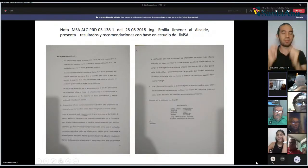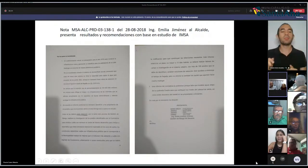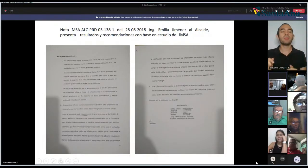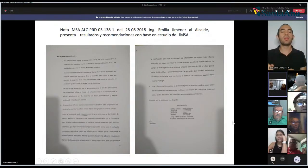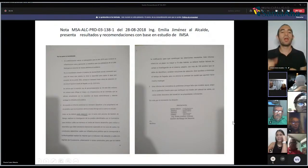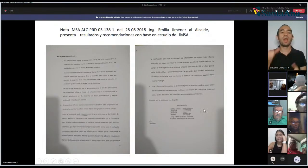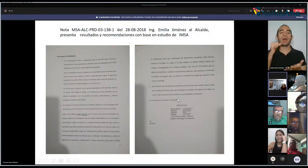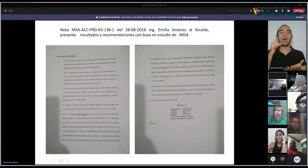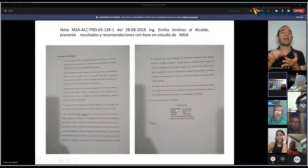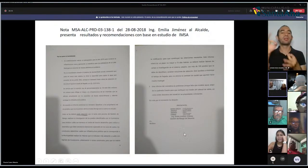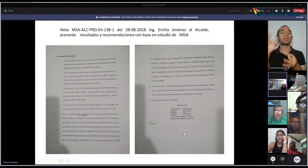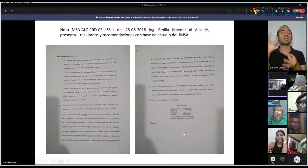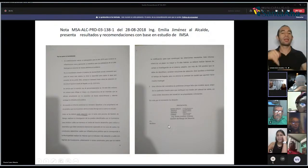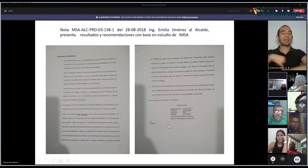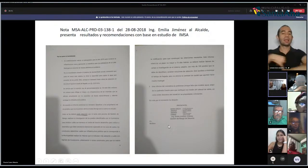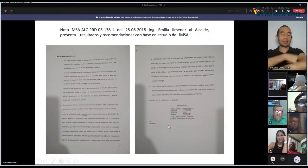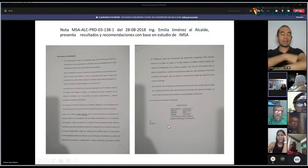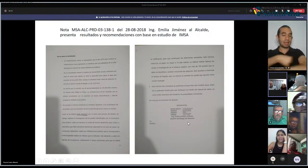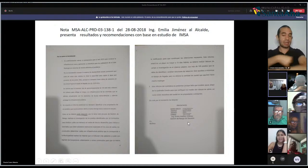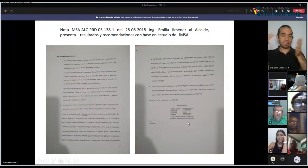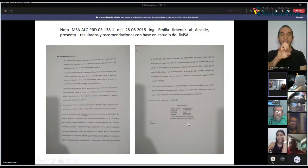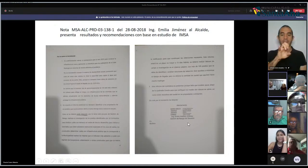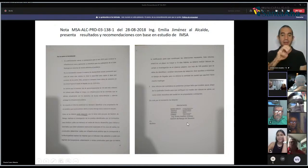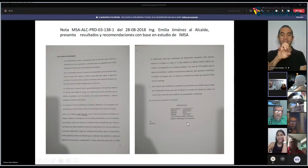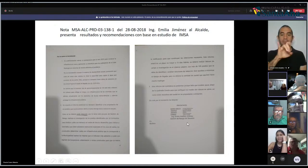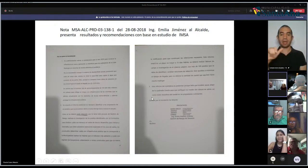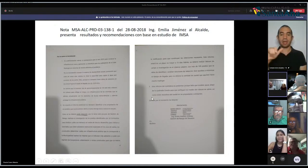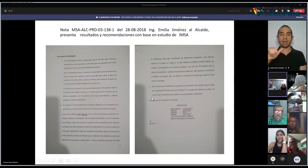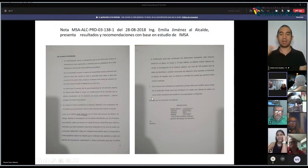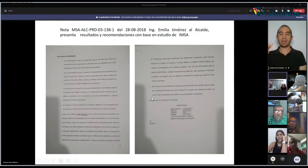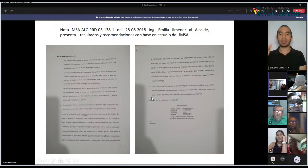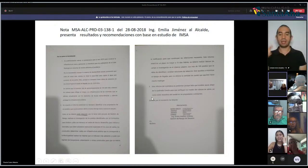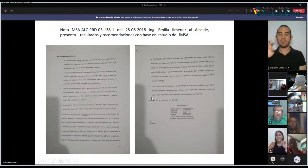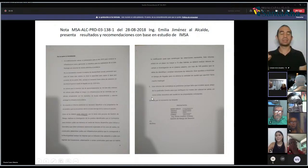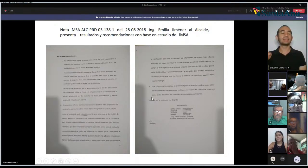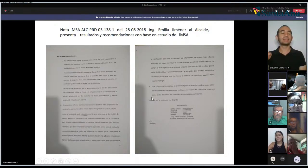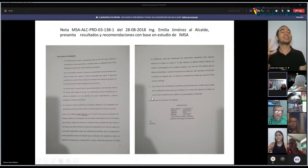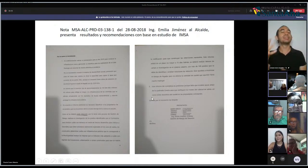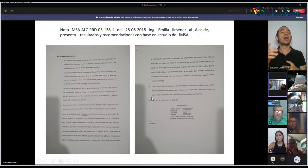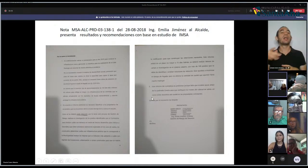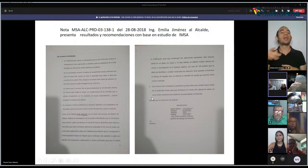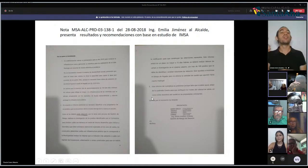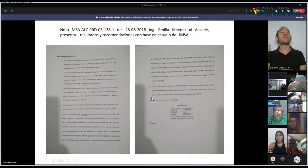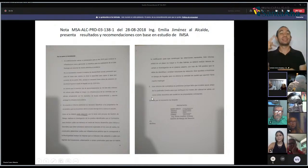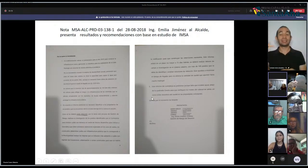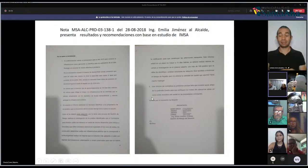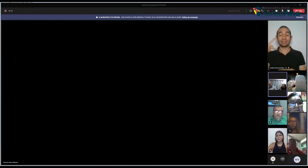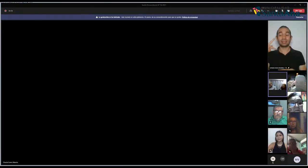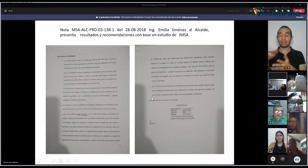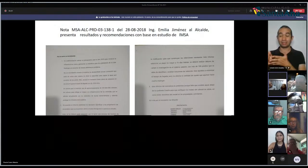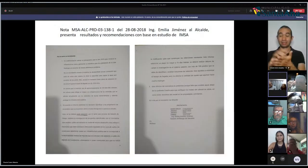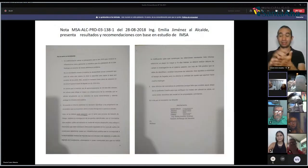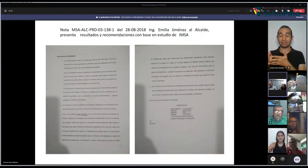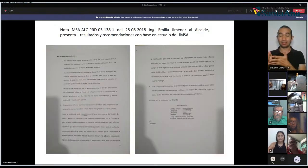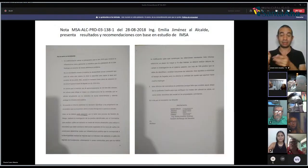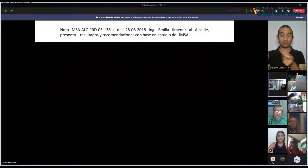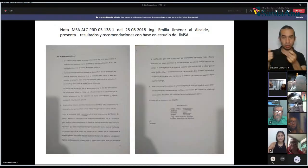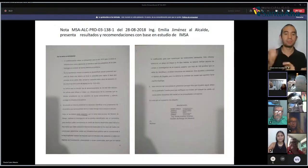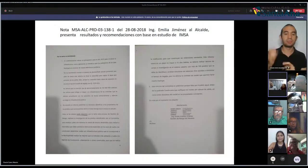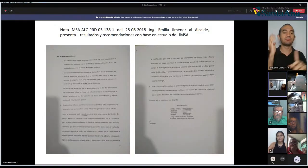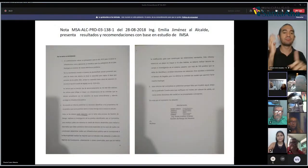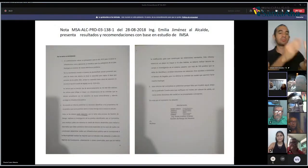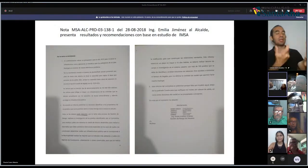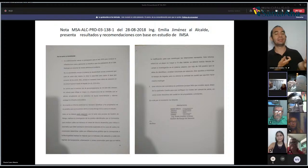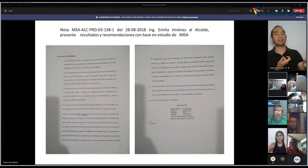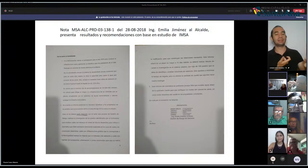este emilia jiménez de este gestor de riesgo desastre dirigida a gerardo la nota está fechada 28 agosto del